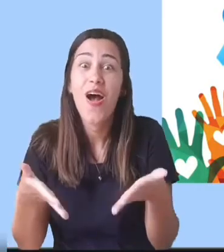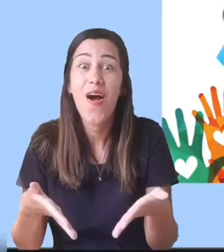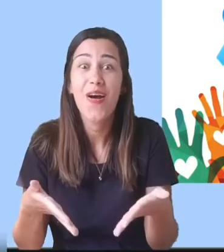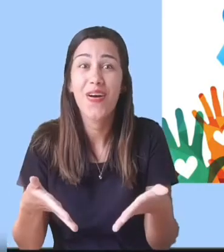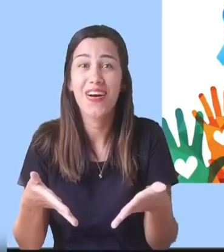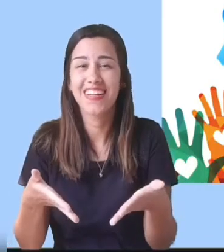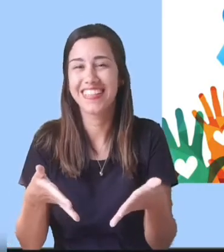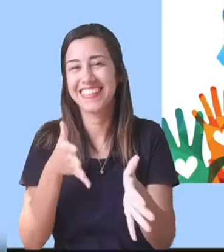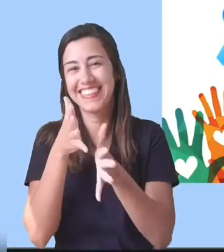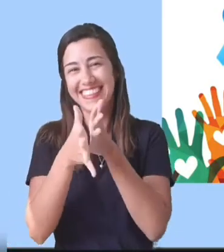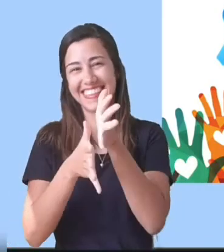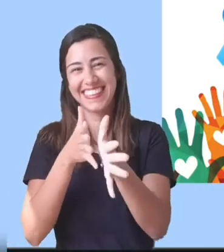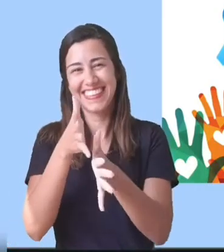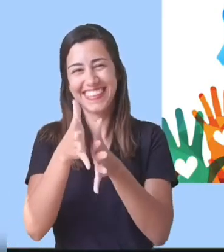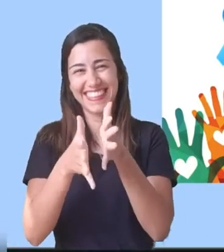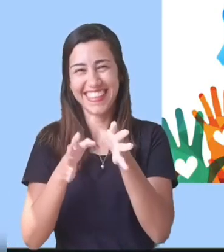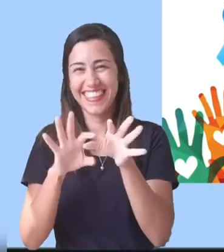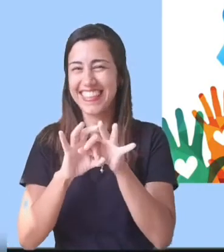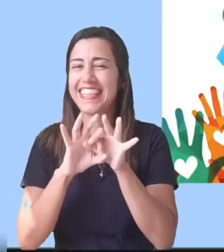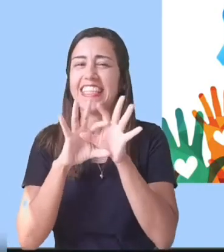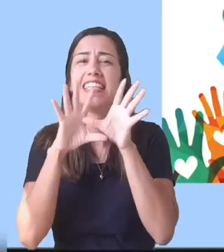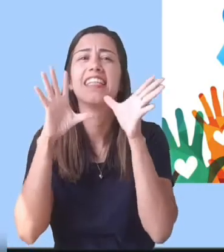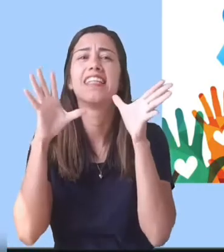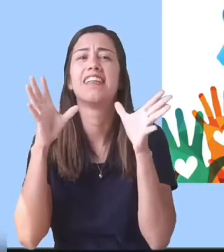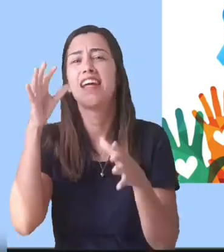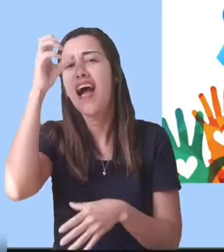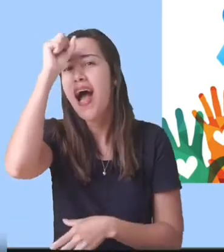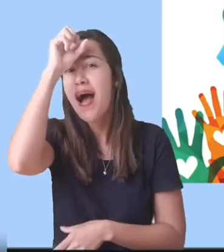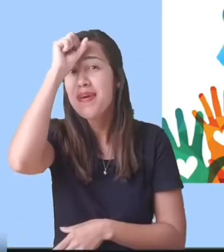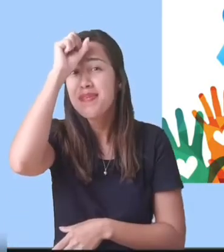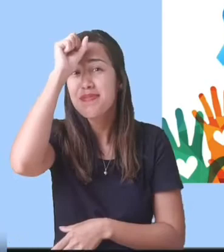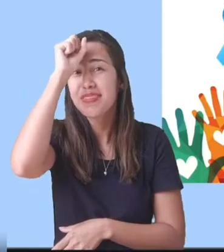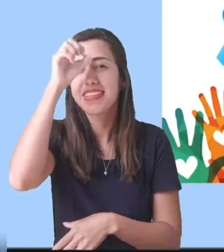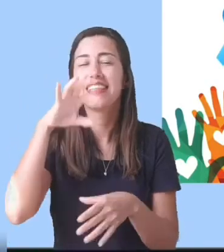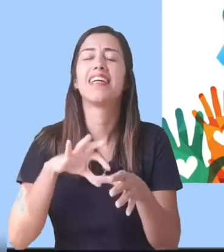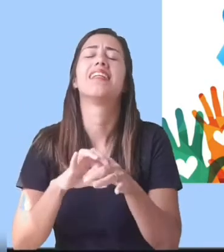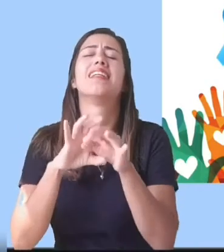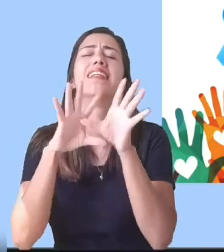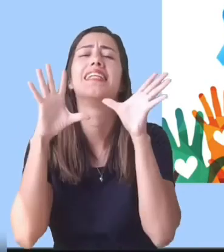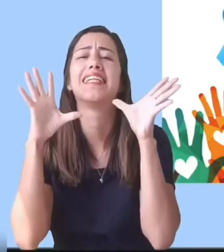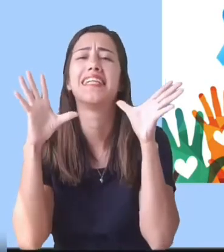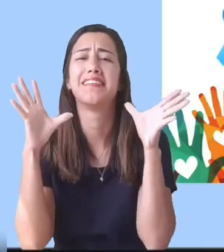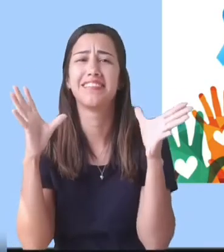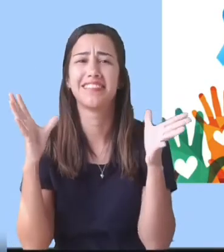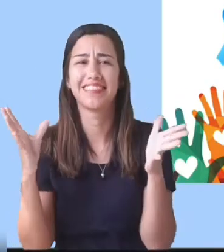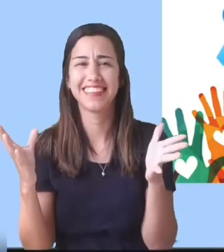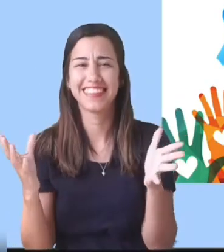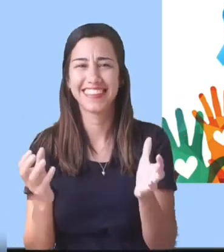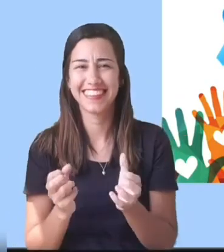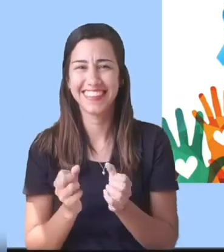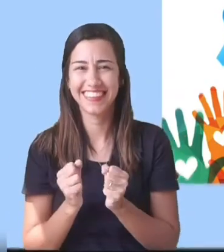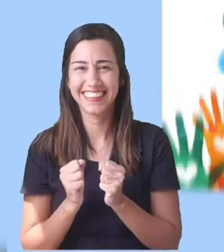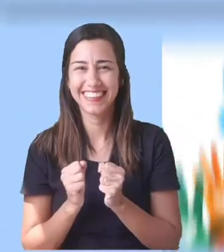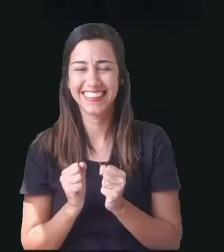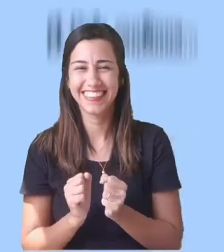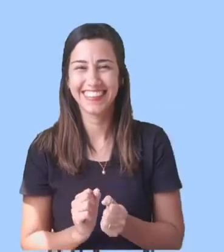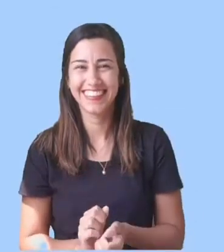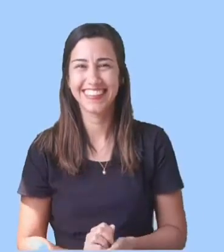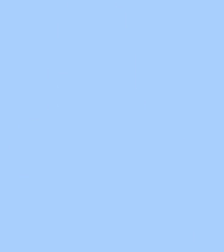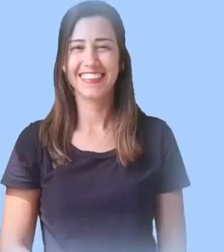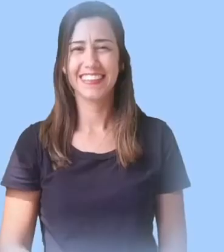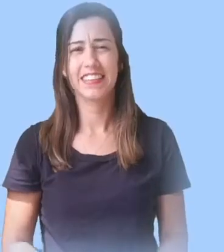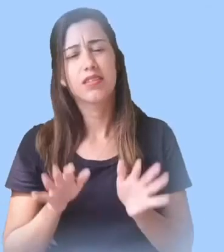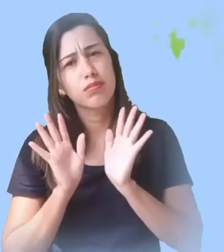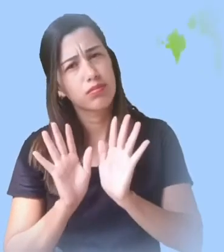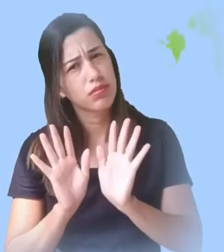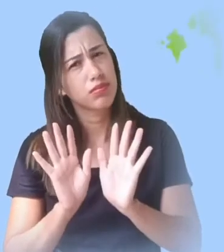da Libras, até os dias de hoje, em que a Libras é livre. Eles podem utilizar para aprender e